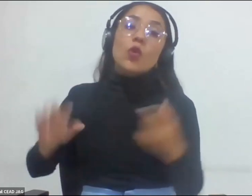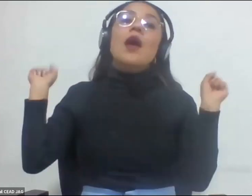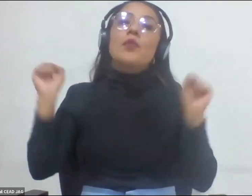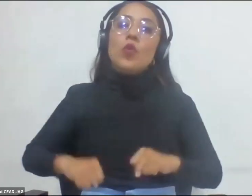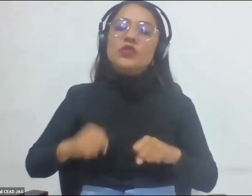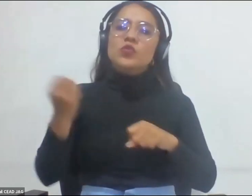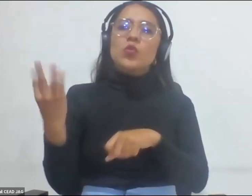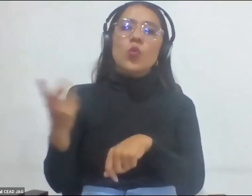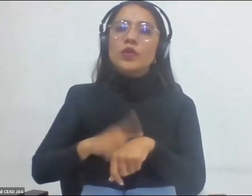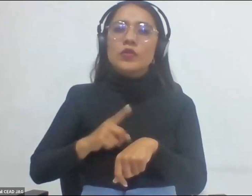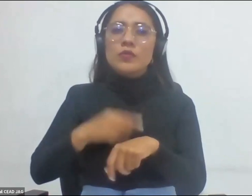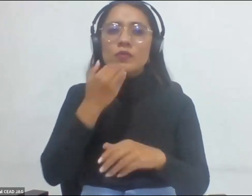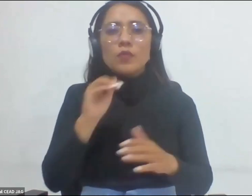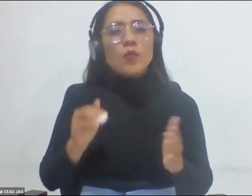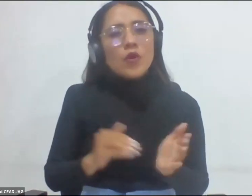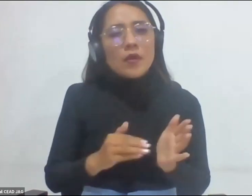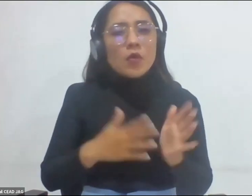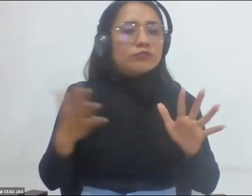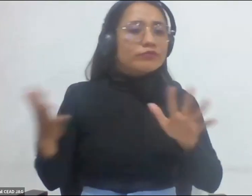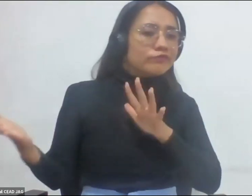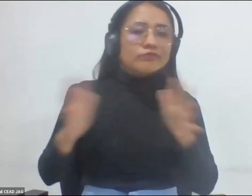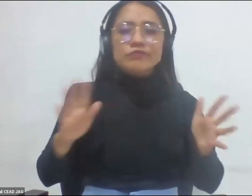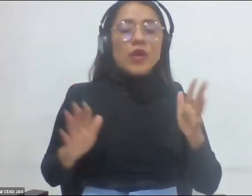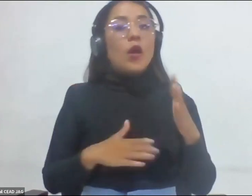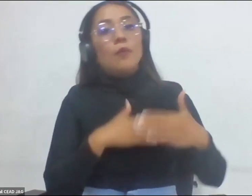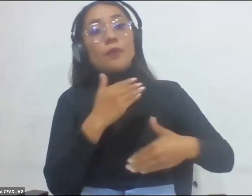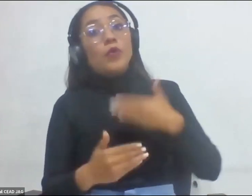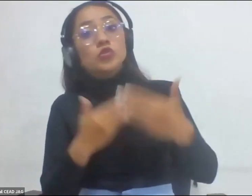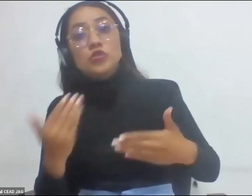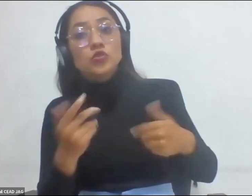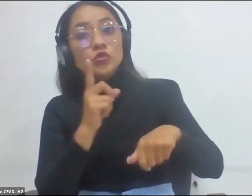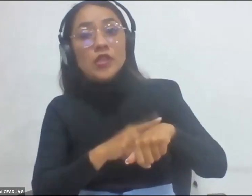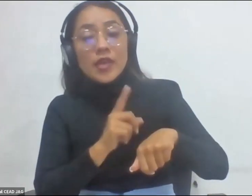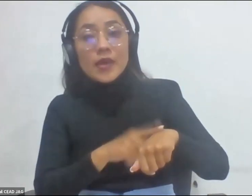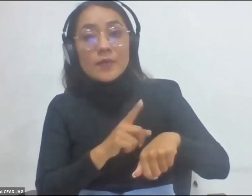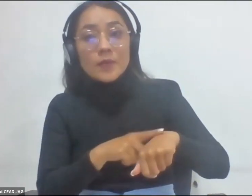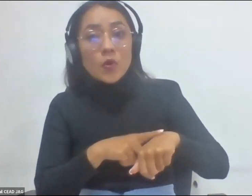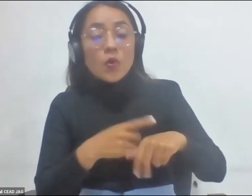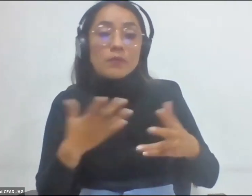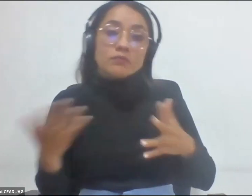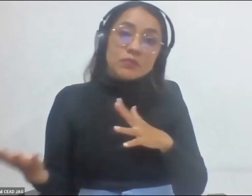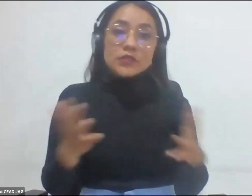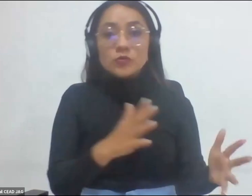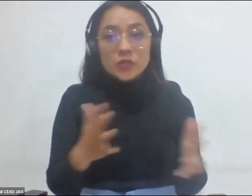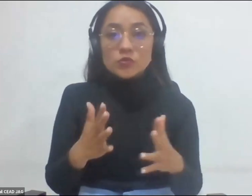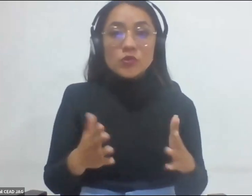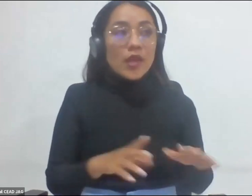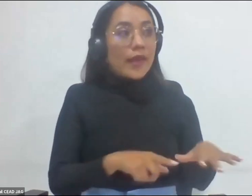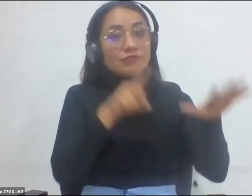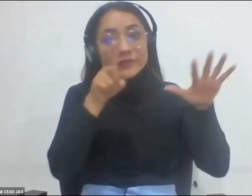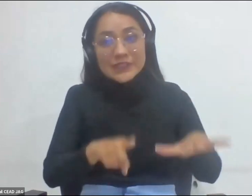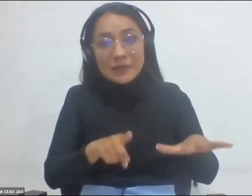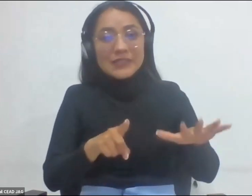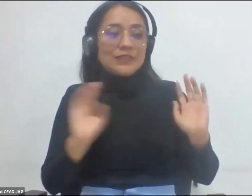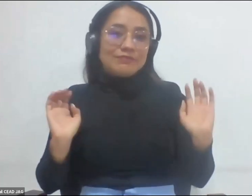puede puede como tal el proceso durar durante Perdón durar en el periodo académico vigente